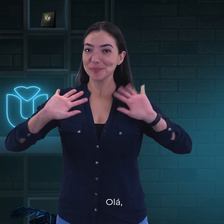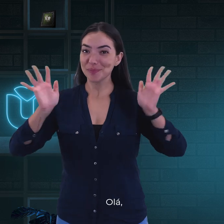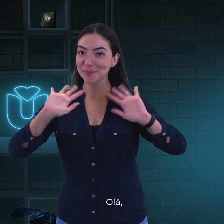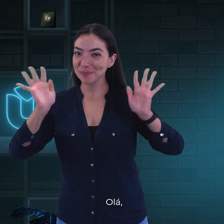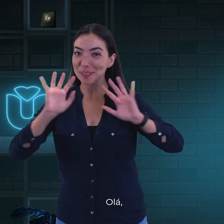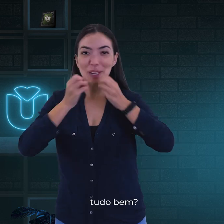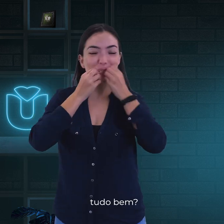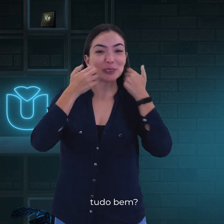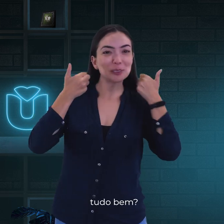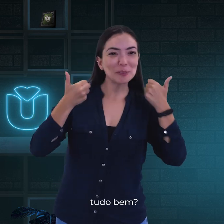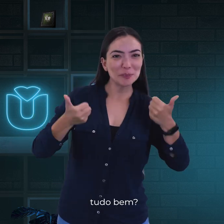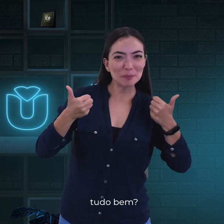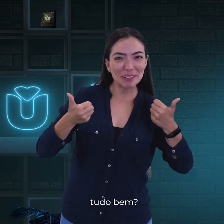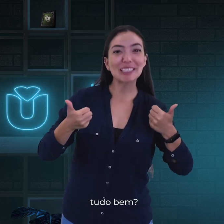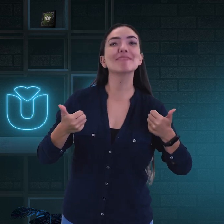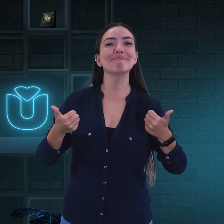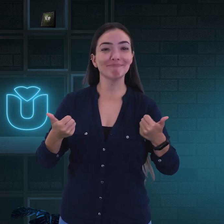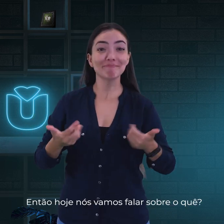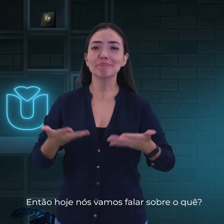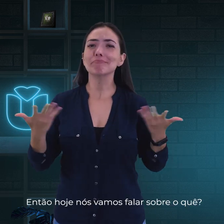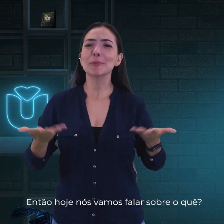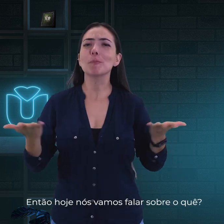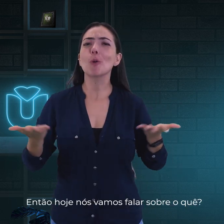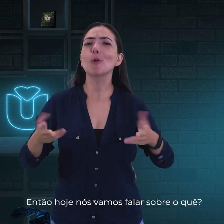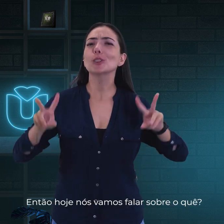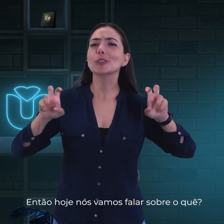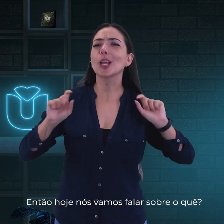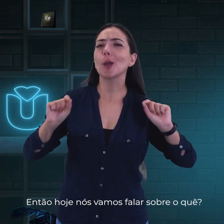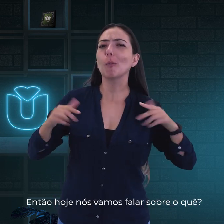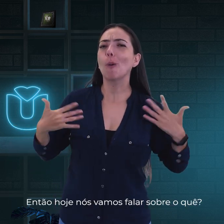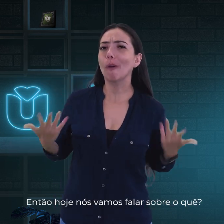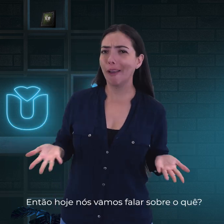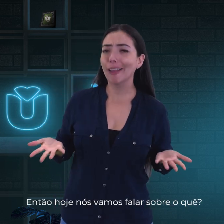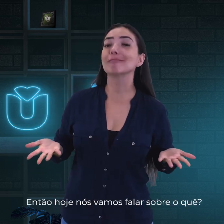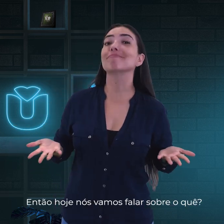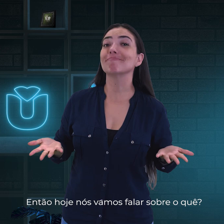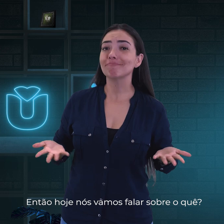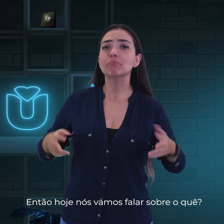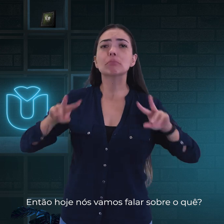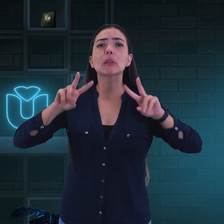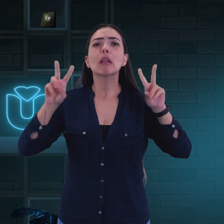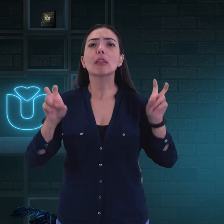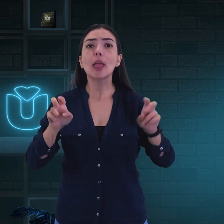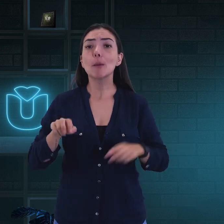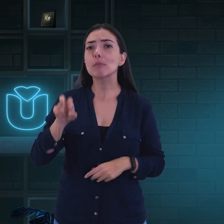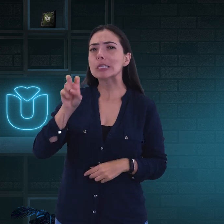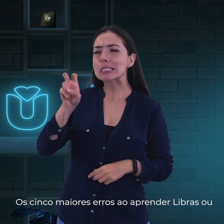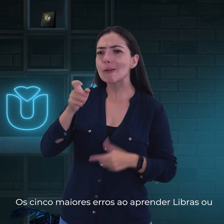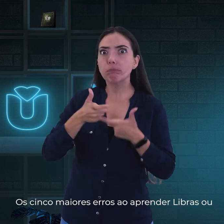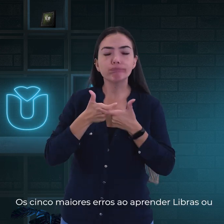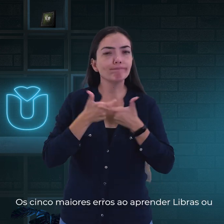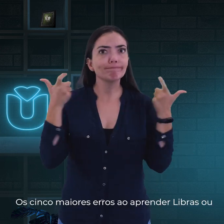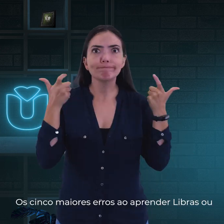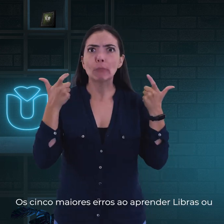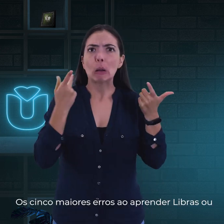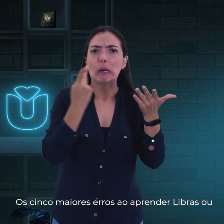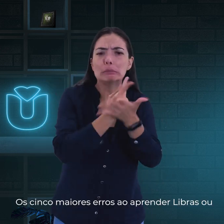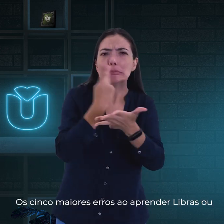Olá, tudo bem? Então, hoje nós vamos falar sobre o quê? Os 5 maiores